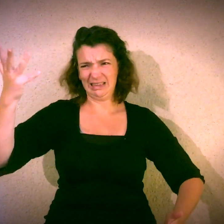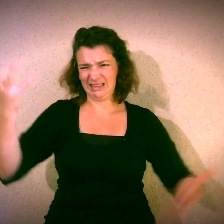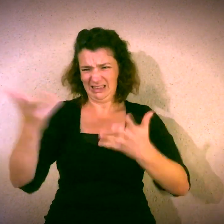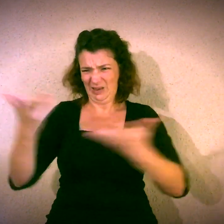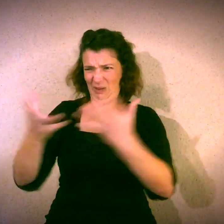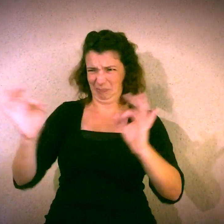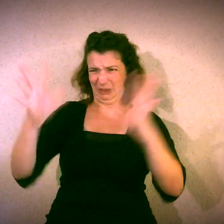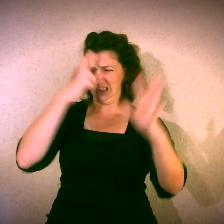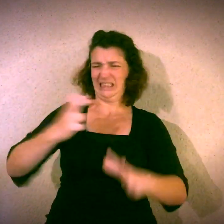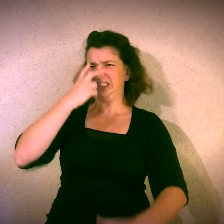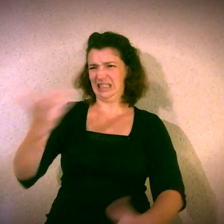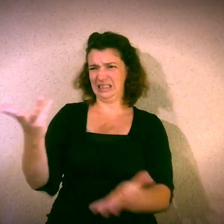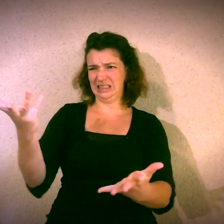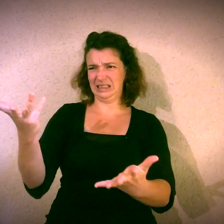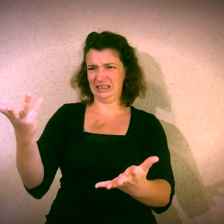ce cirque ?»